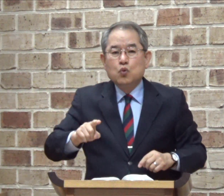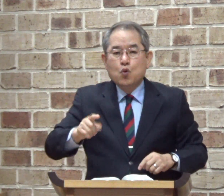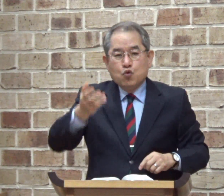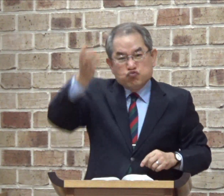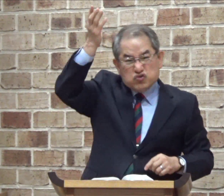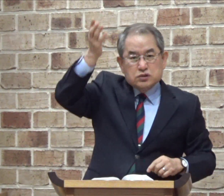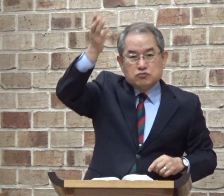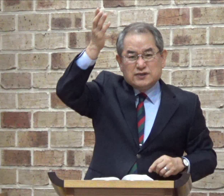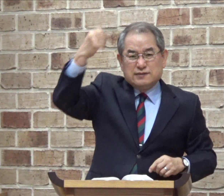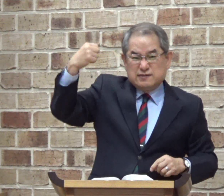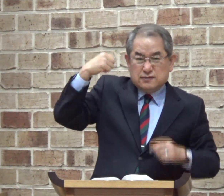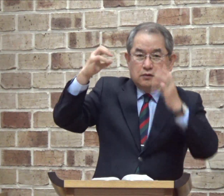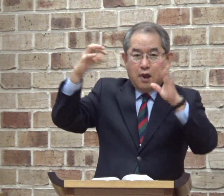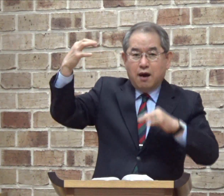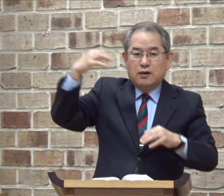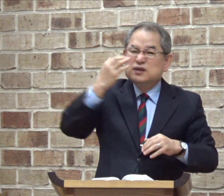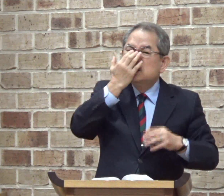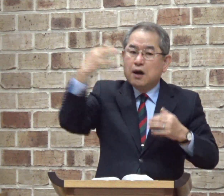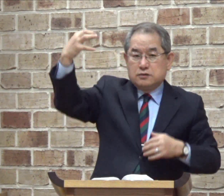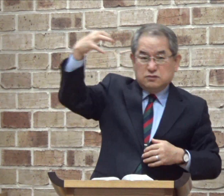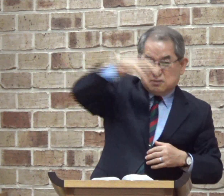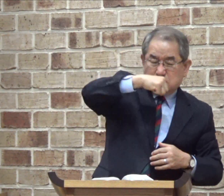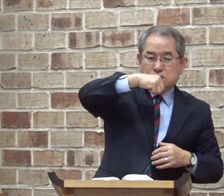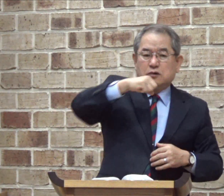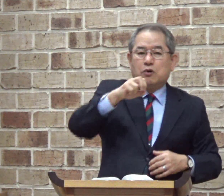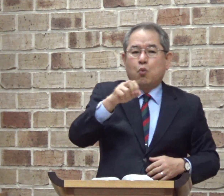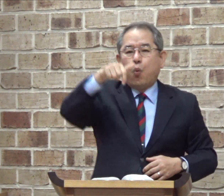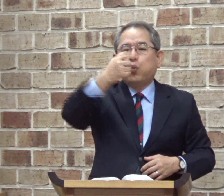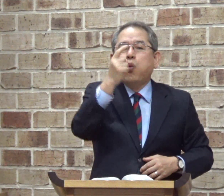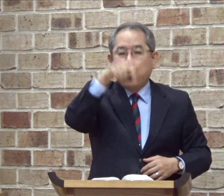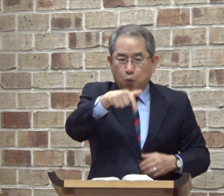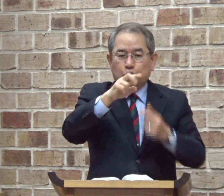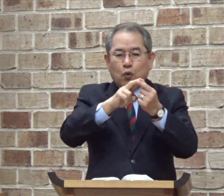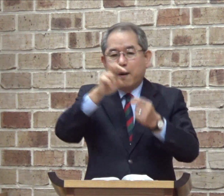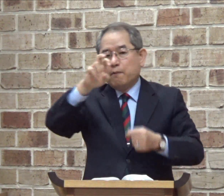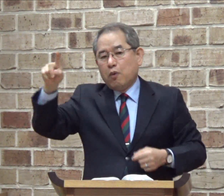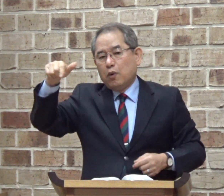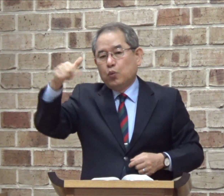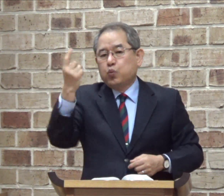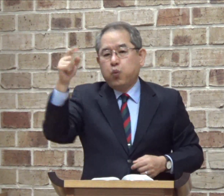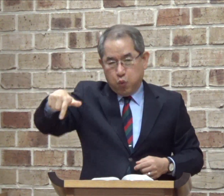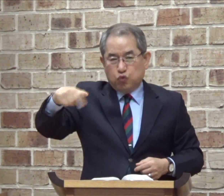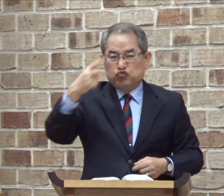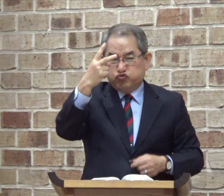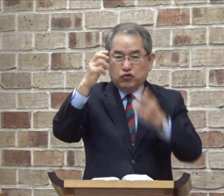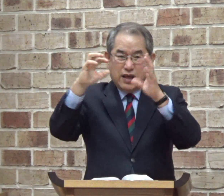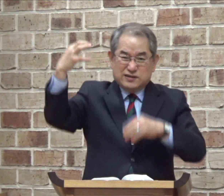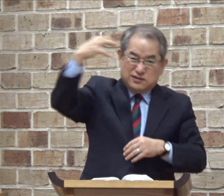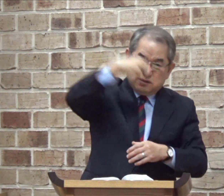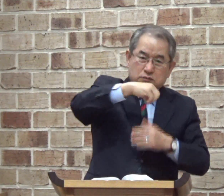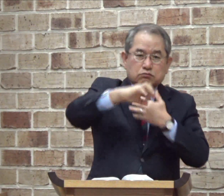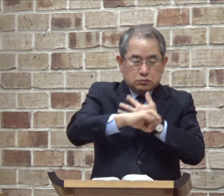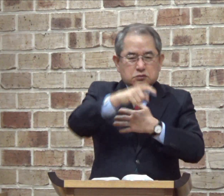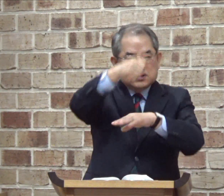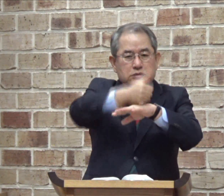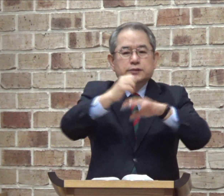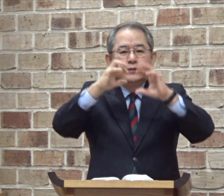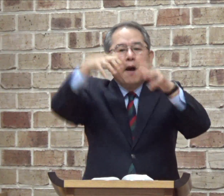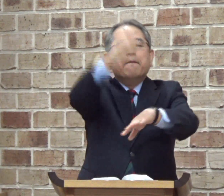세계 3차 대전처럼, 오늘 성경 말씀처럼 성경에